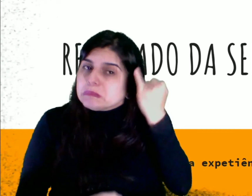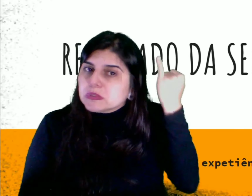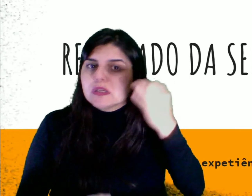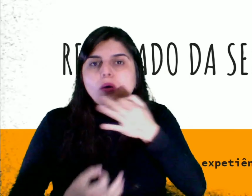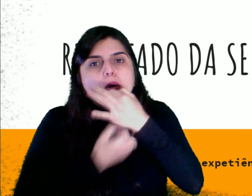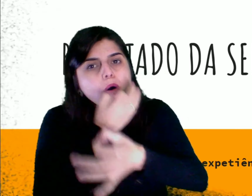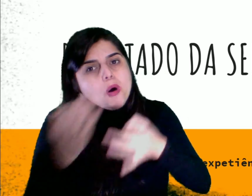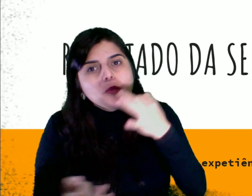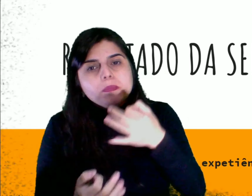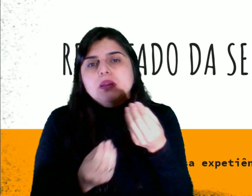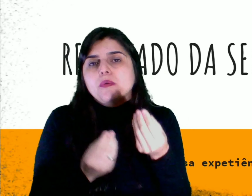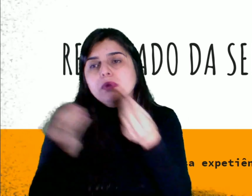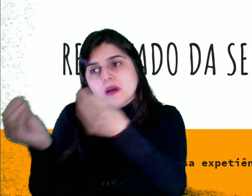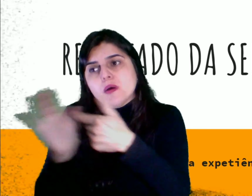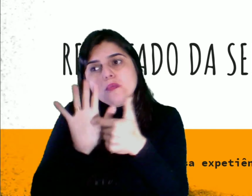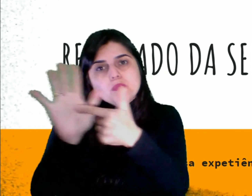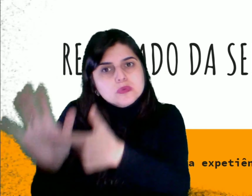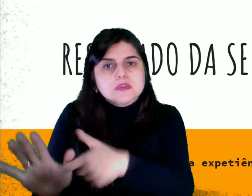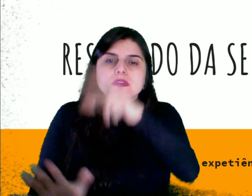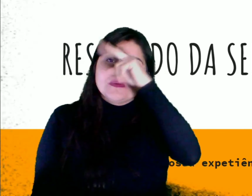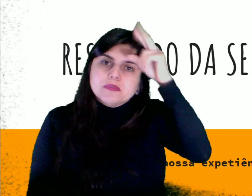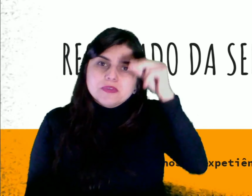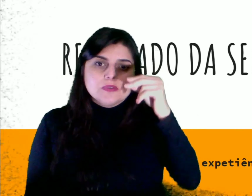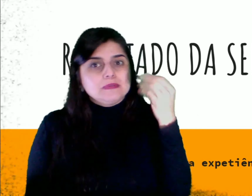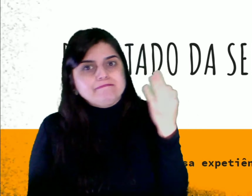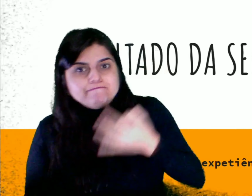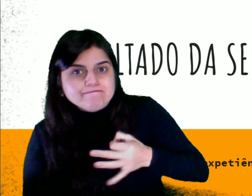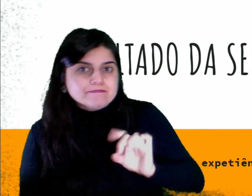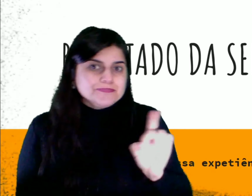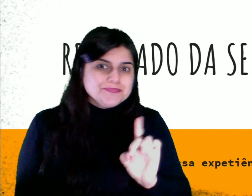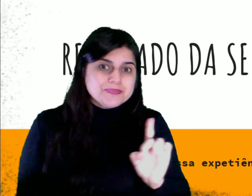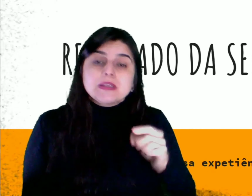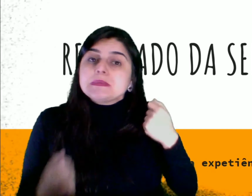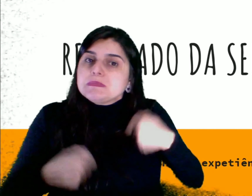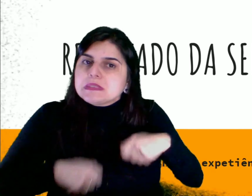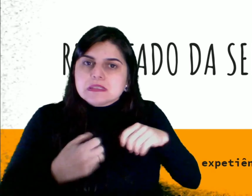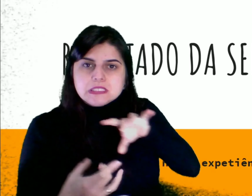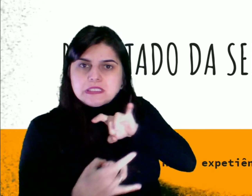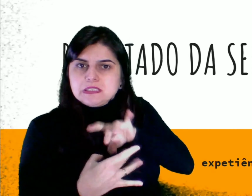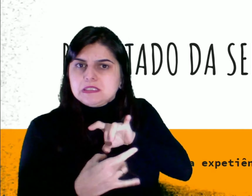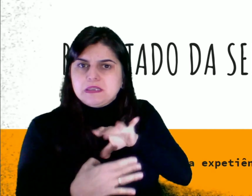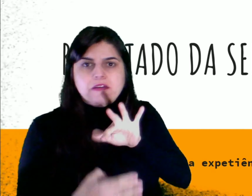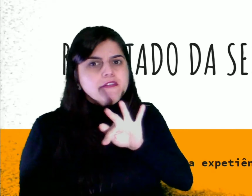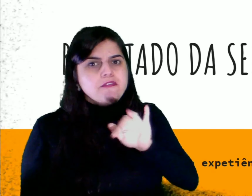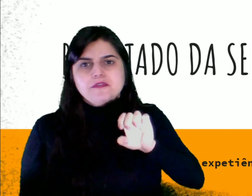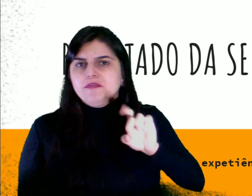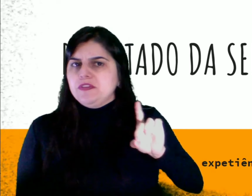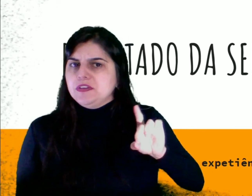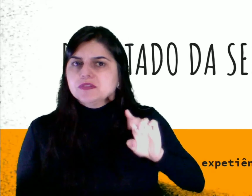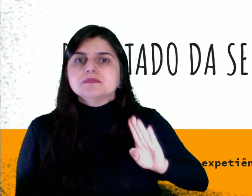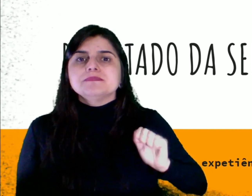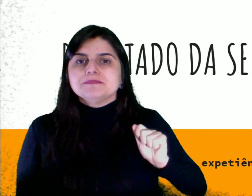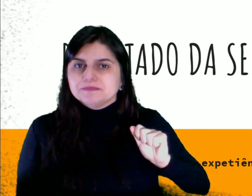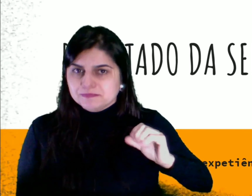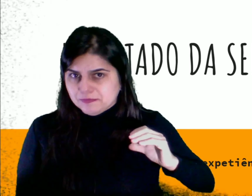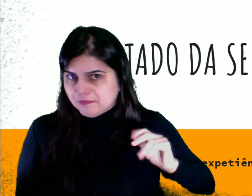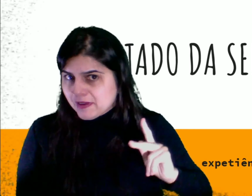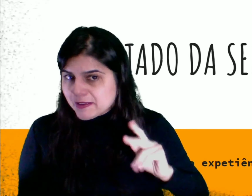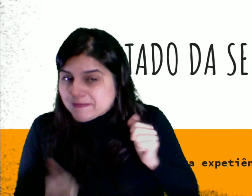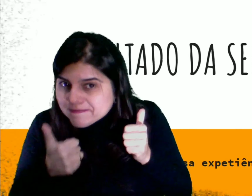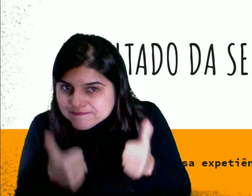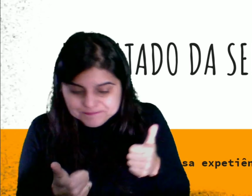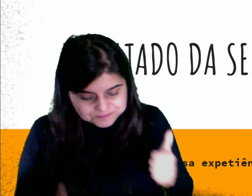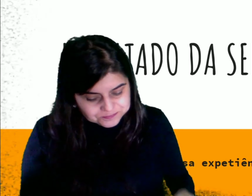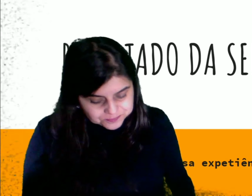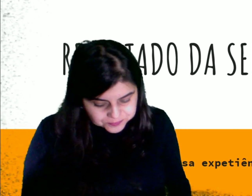comunidade surda, acharam. Deram conta de fazer tudo? Conseguiram fazer todos os registros para poder apresentar? Qual a opinião de